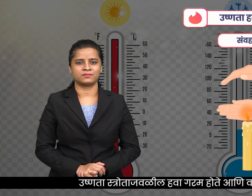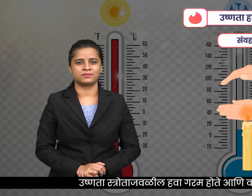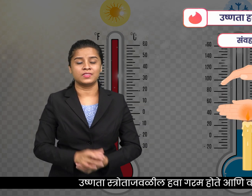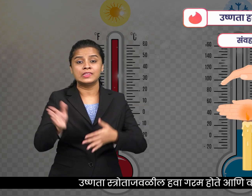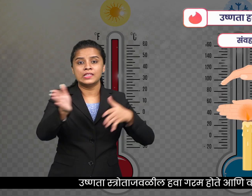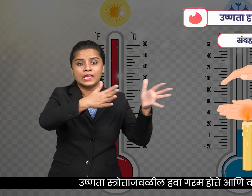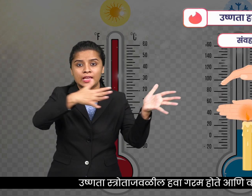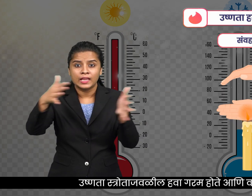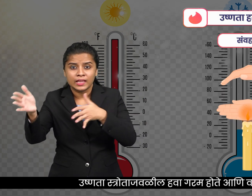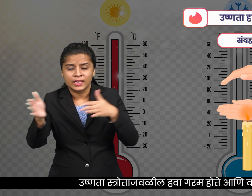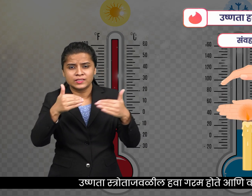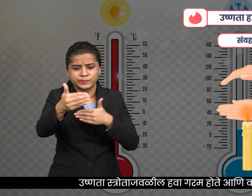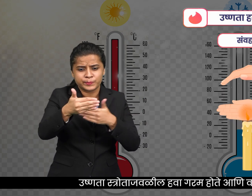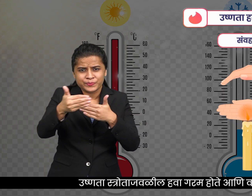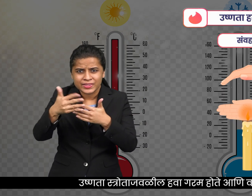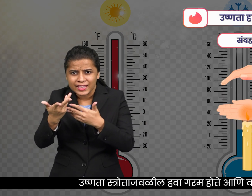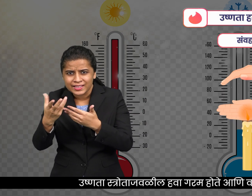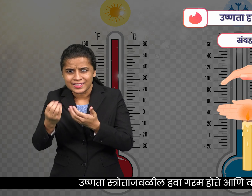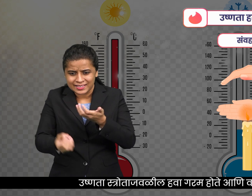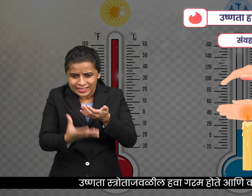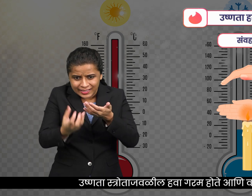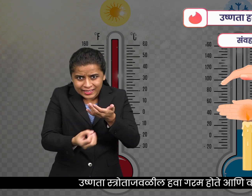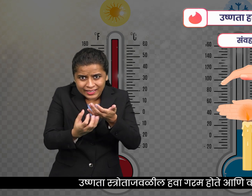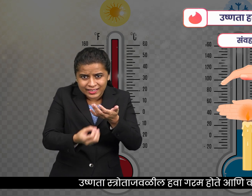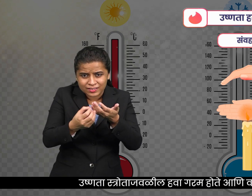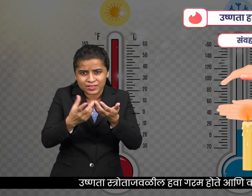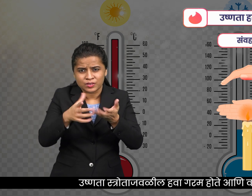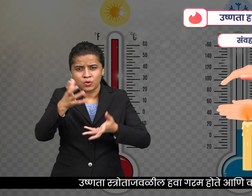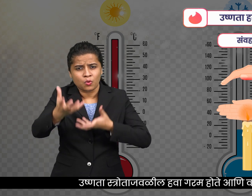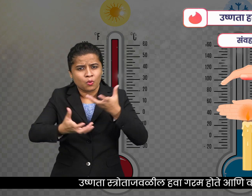उष्णता स्तोत्राजवळील हवा गरम होते आणि वाढते.